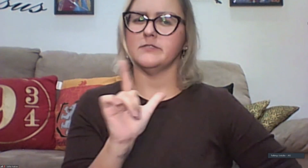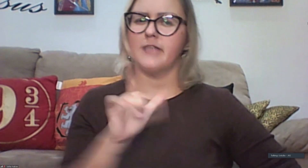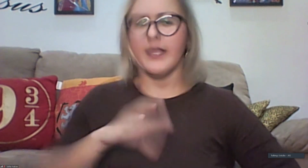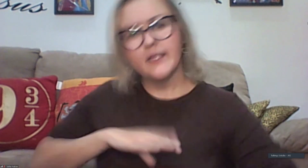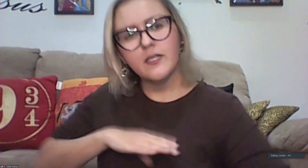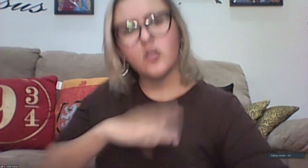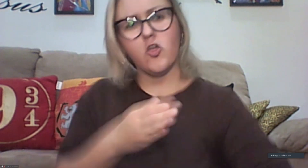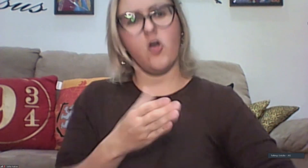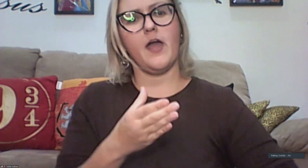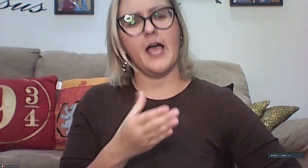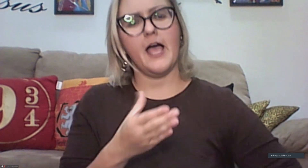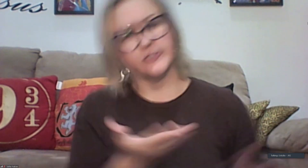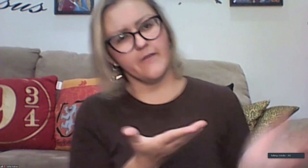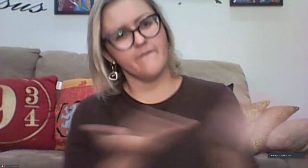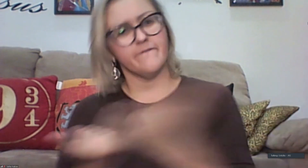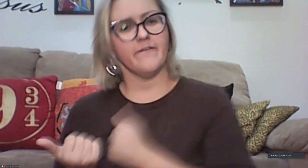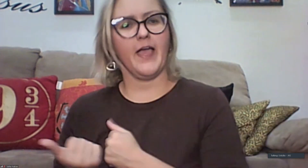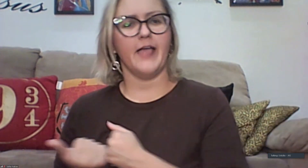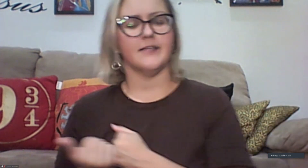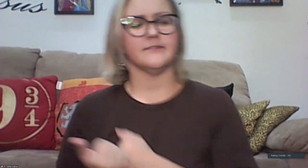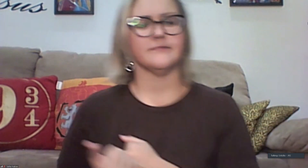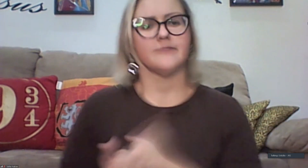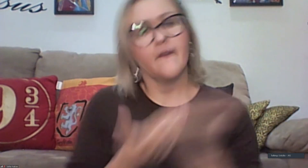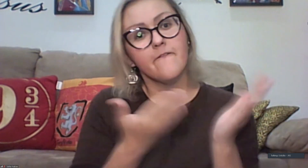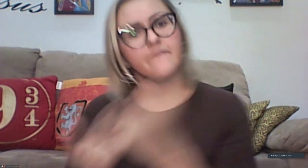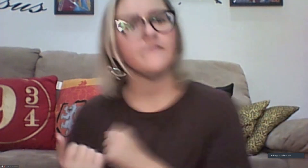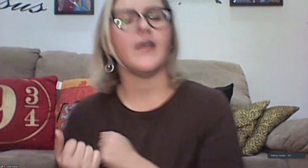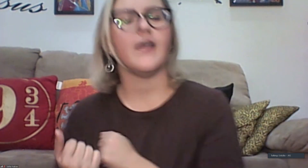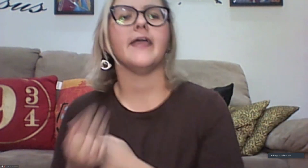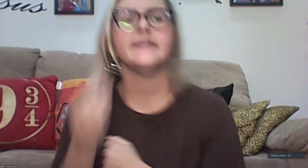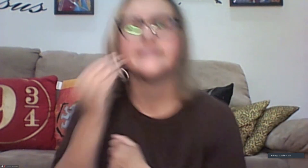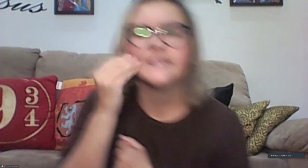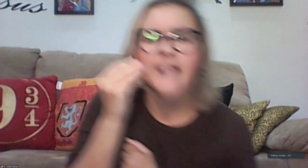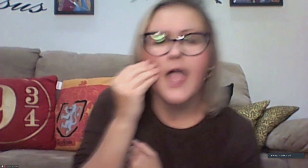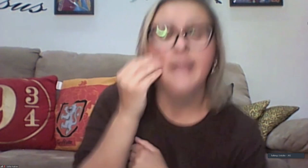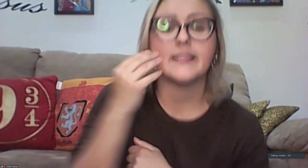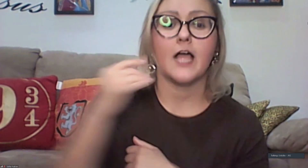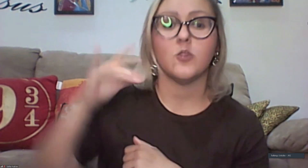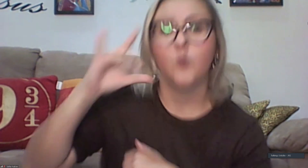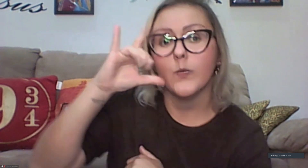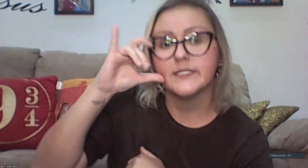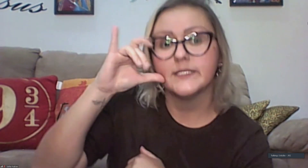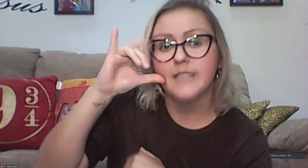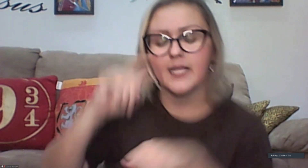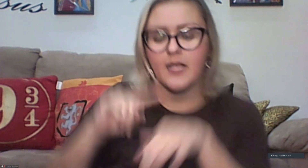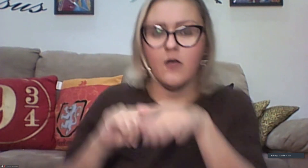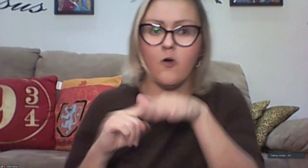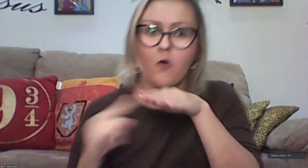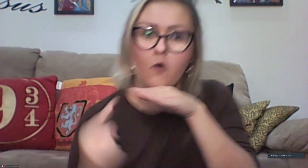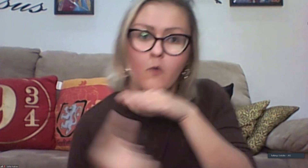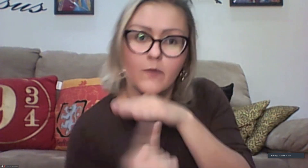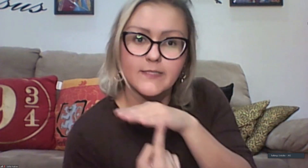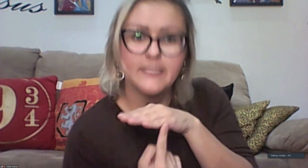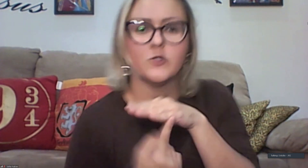tem coragem. Então vamos nessa, experimenta, sabe? Usa o Instagram, usa as redes